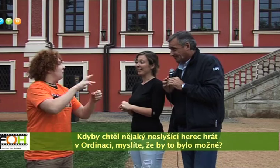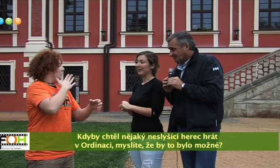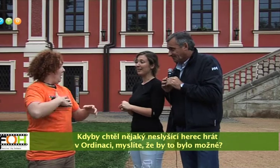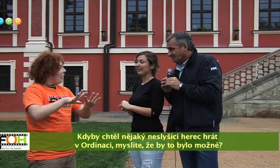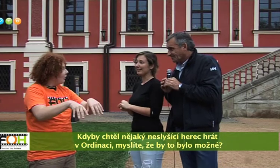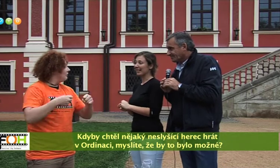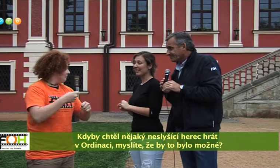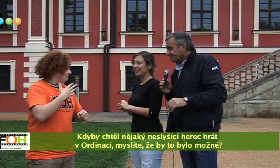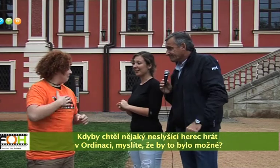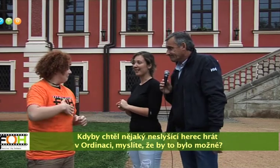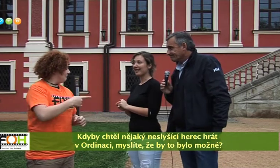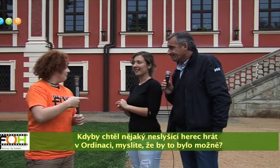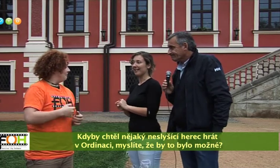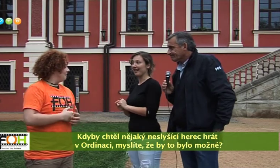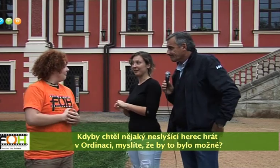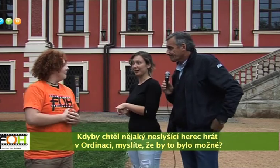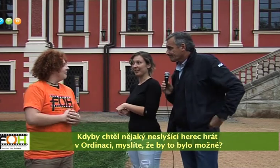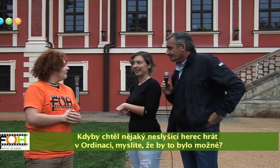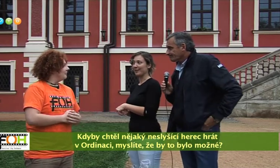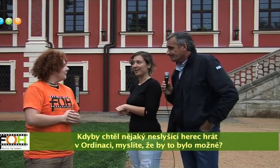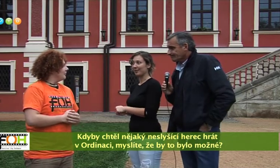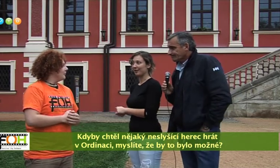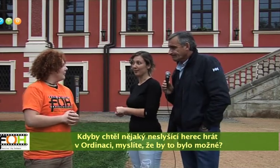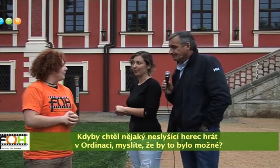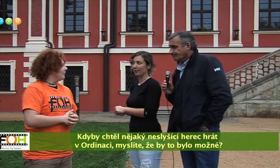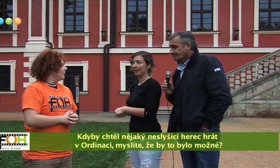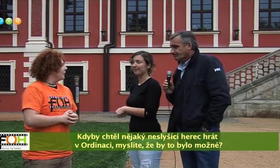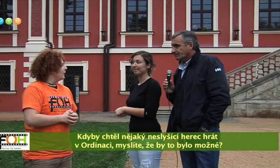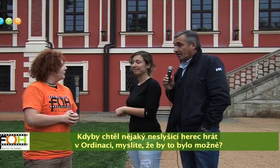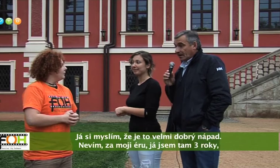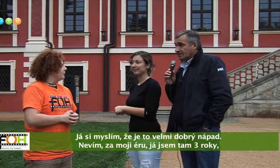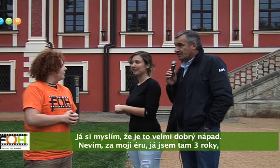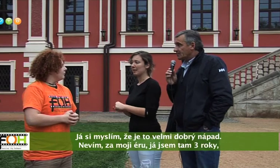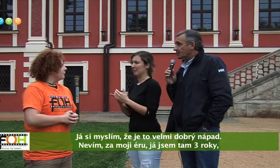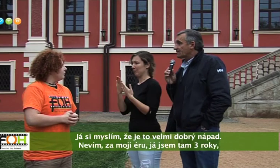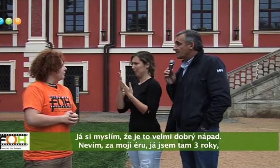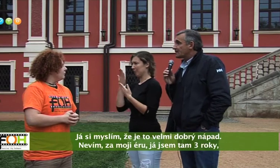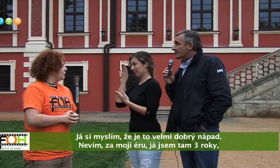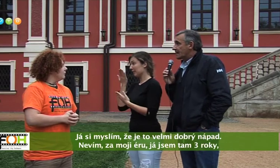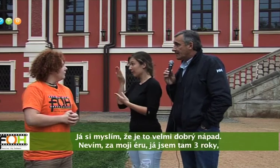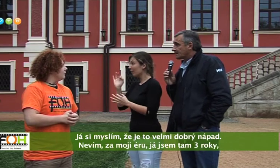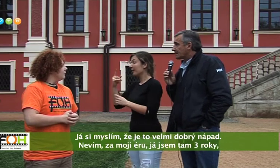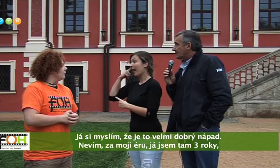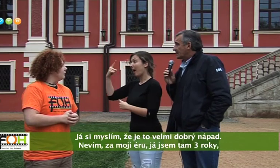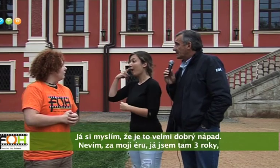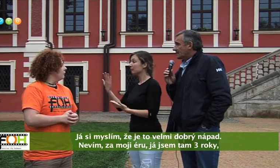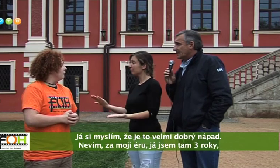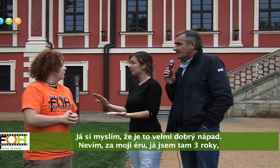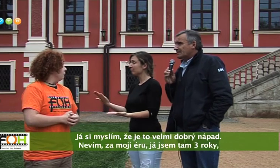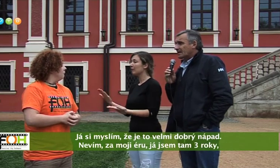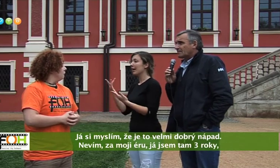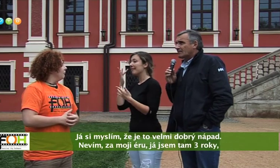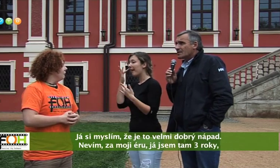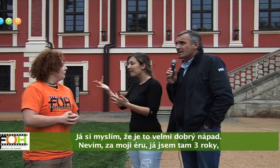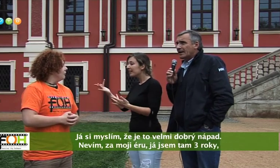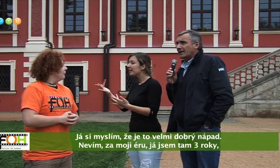A kdyby chtěl nějaký neslyšící herec hrát v ordinaci, myslíte, že by to bylo možné? Já si myslím, že to je velmi dobrý nápad. Nevím,